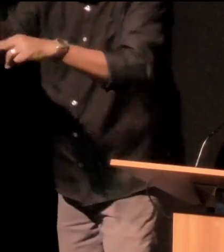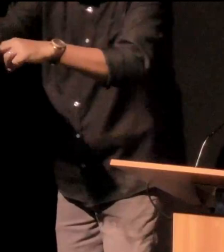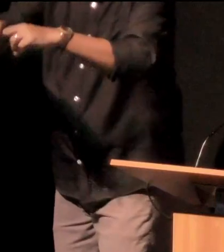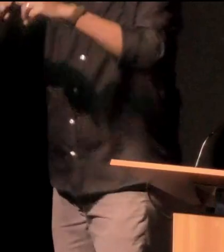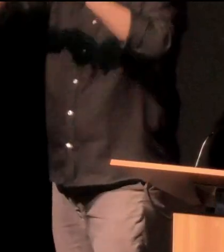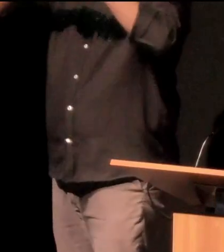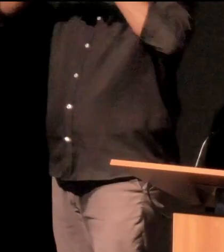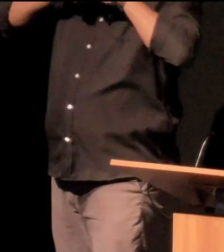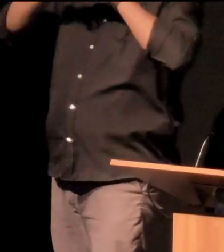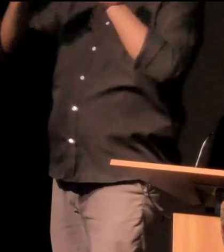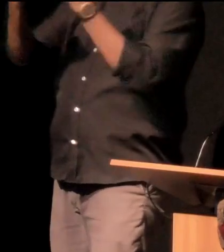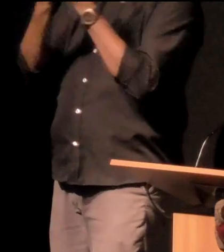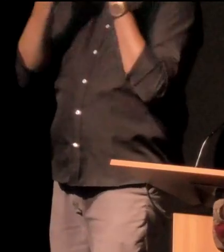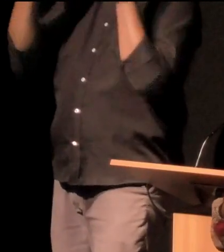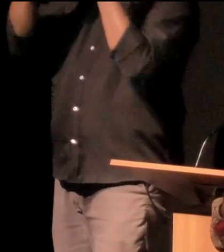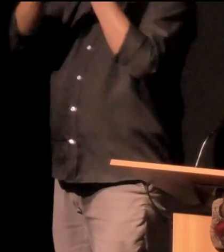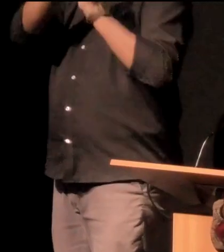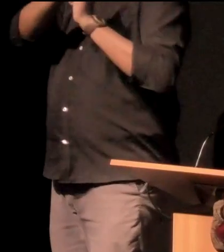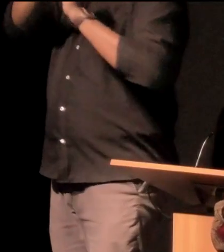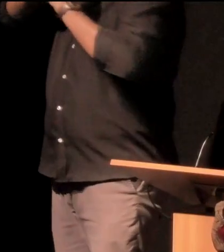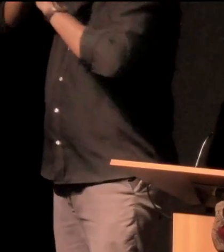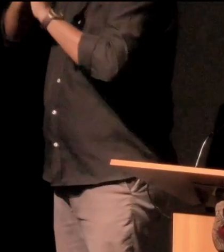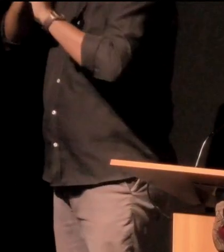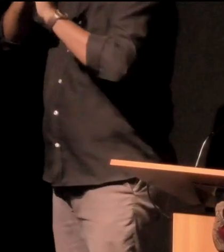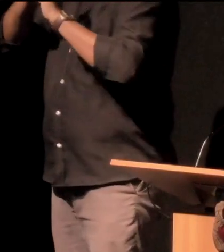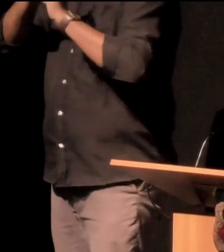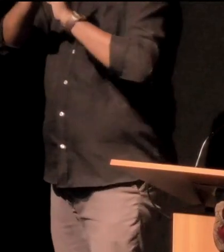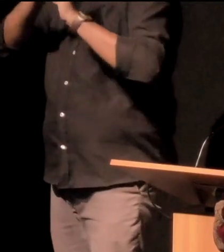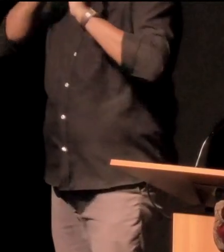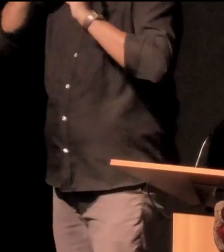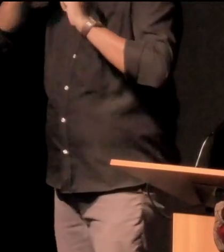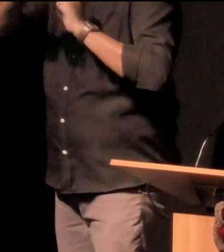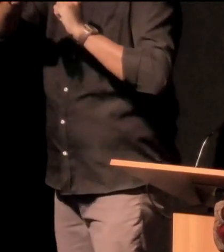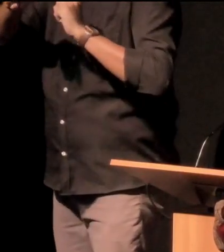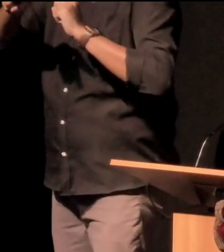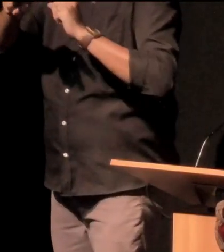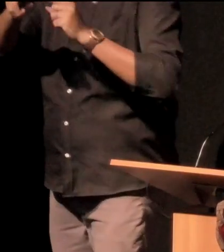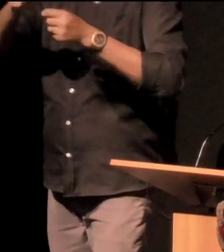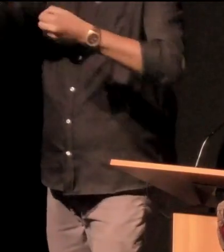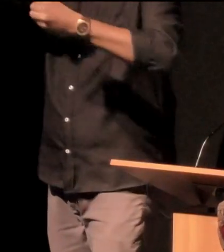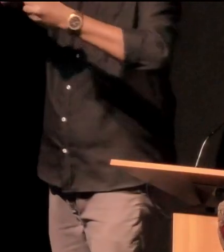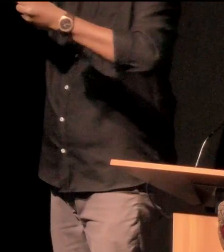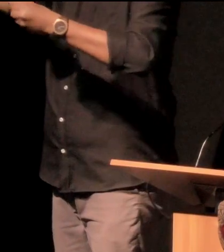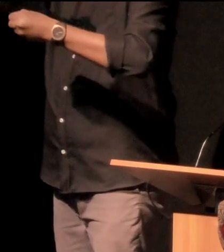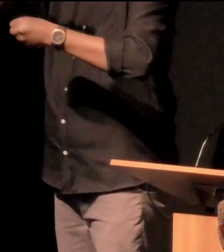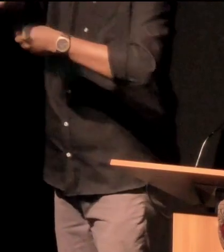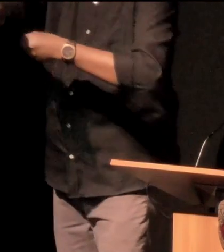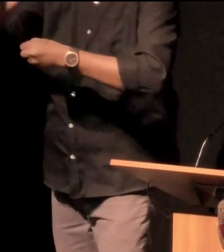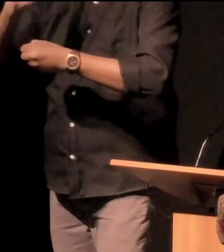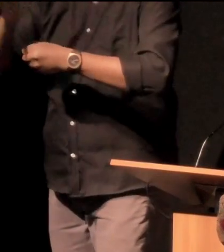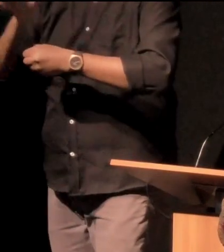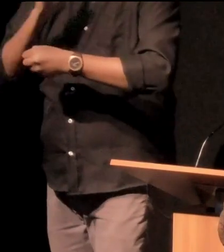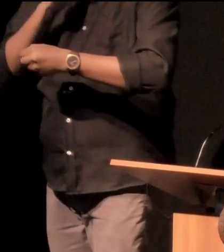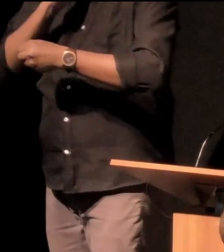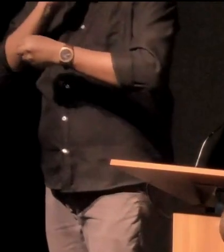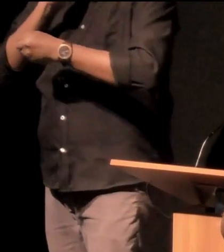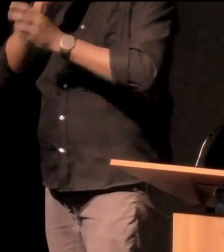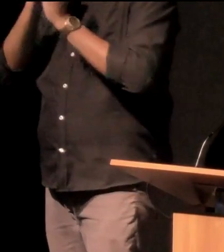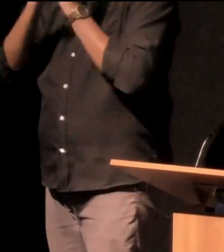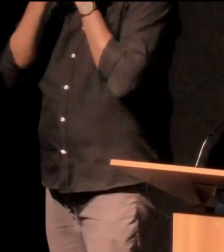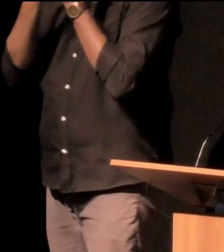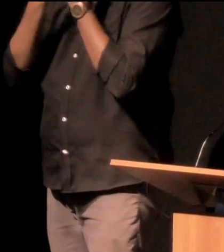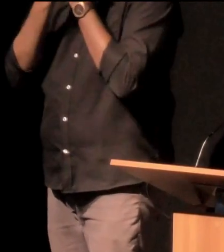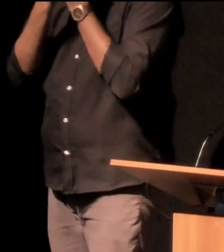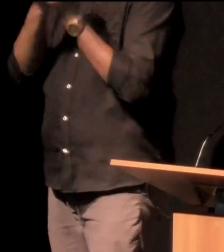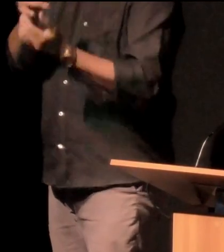municípios que você reconheça que tem comunidade quilombolas mesmo que não tenha escola ainda né porque quem é que tá